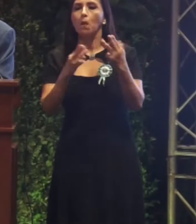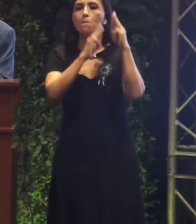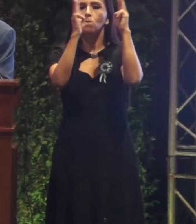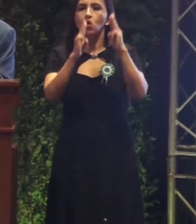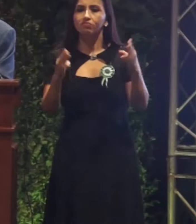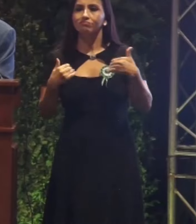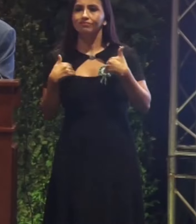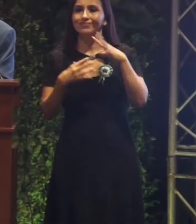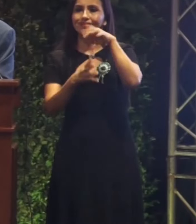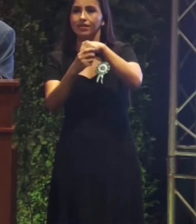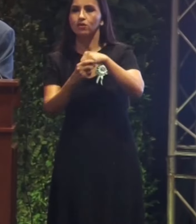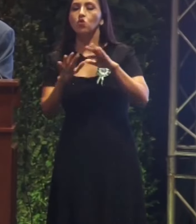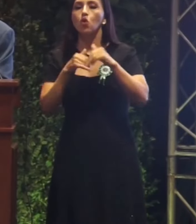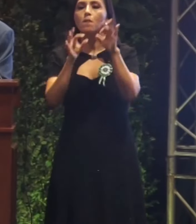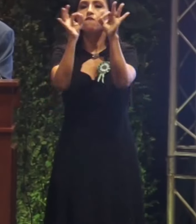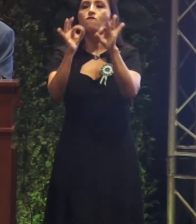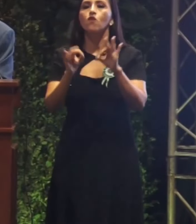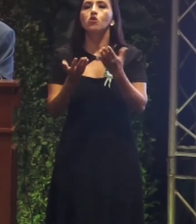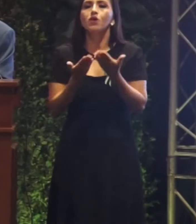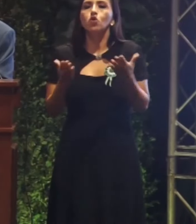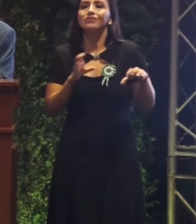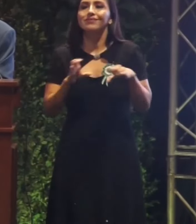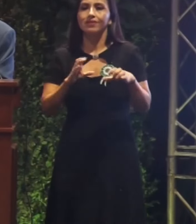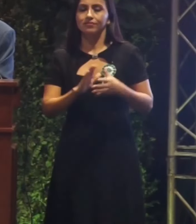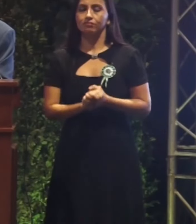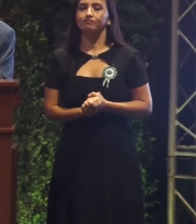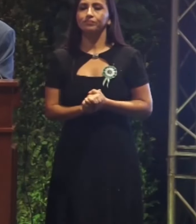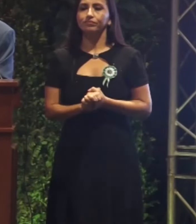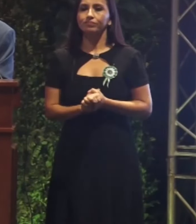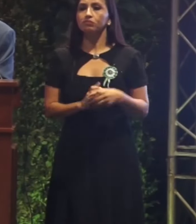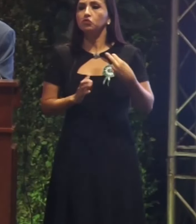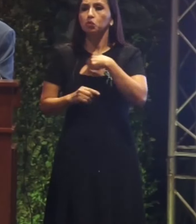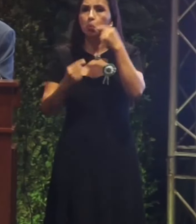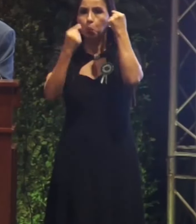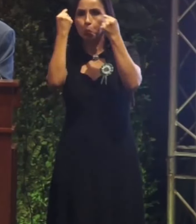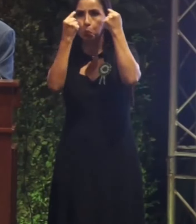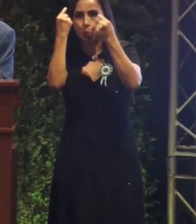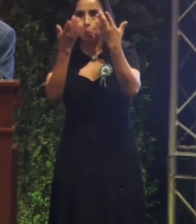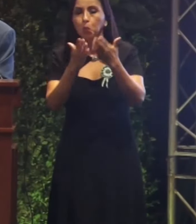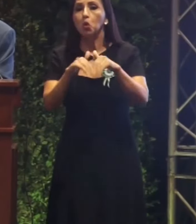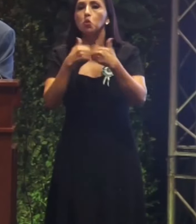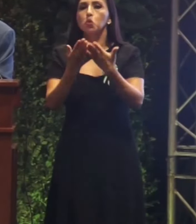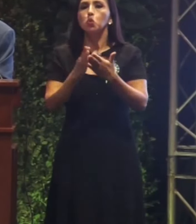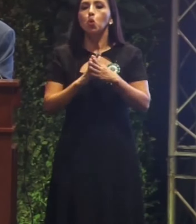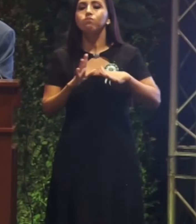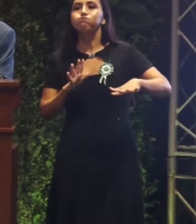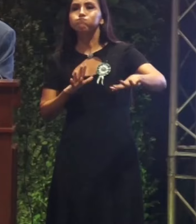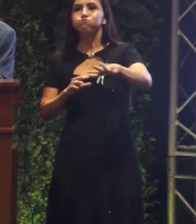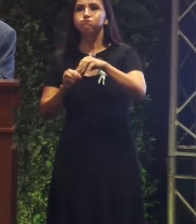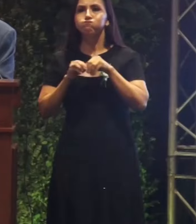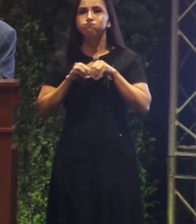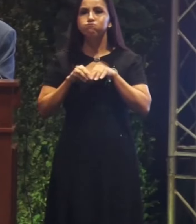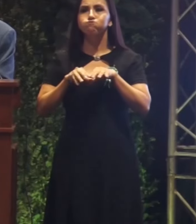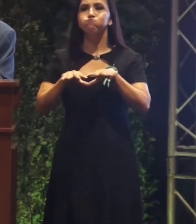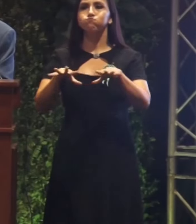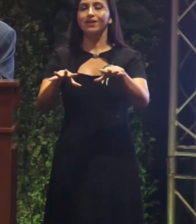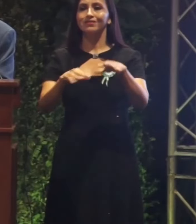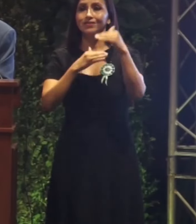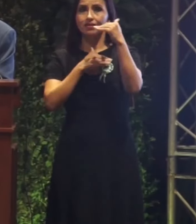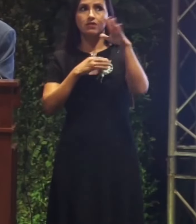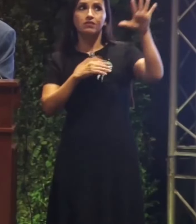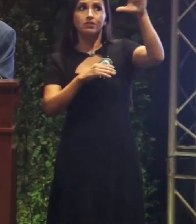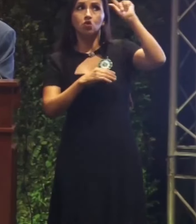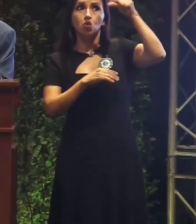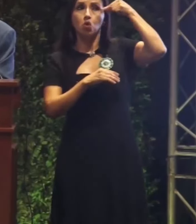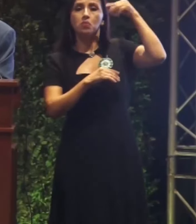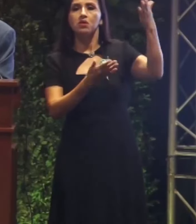modelo, nuestras formas de hacer cosas. Nosotros estamos pensando en nuestra Metro Santa Cruz y en el gobierno de